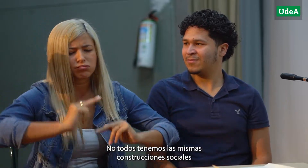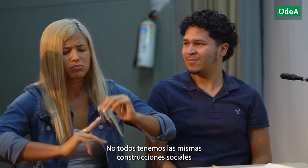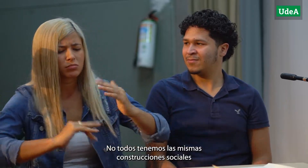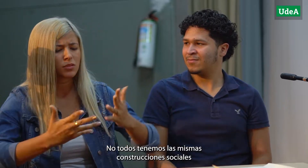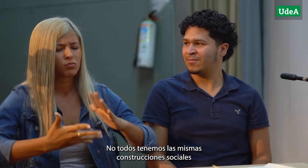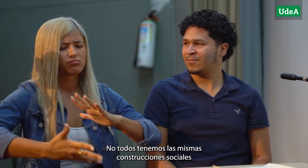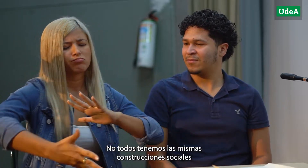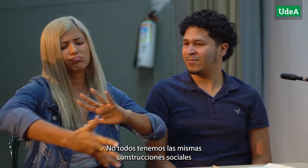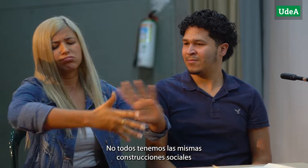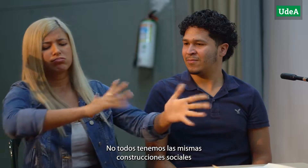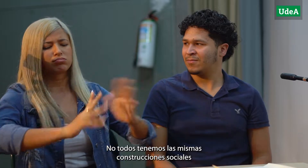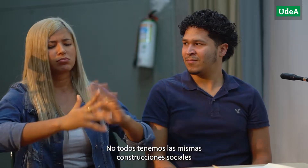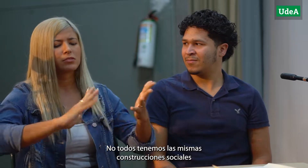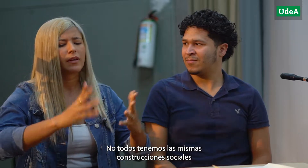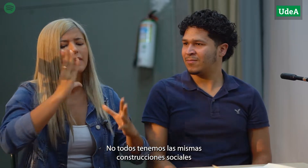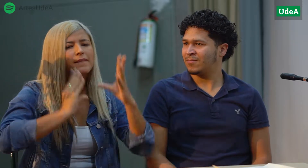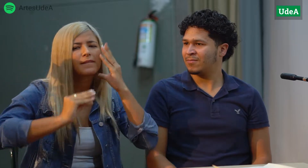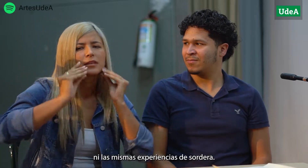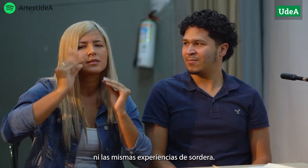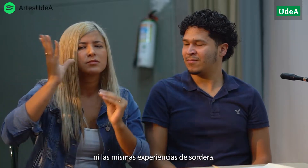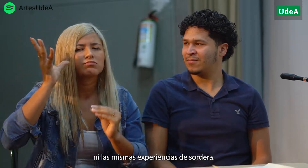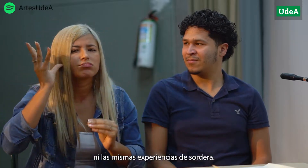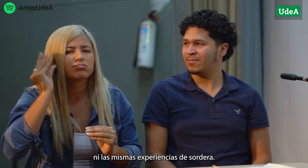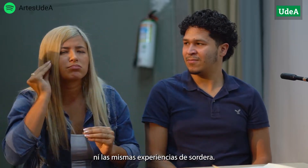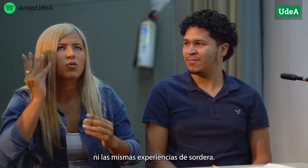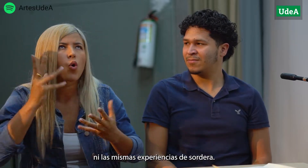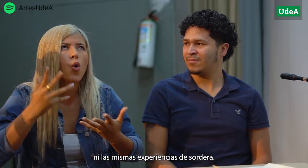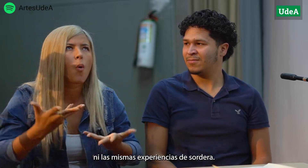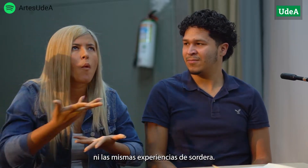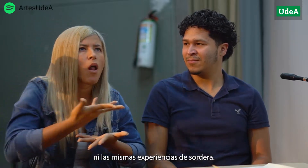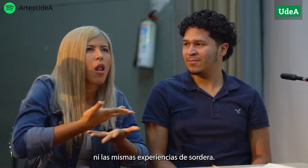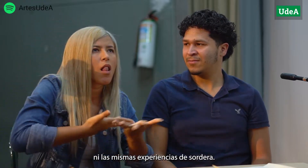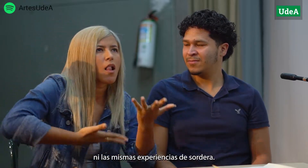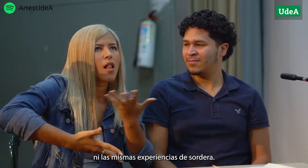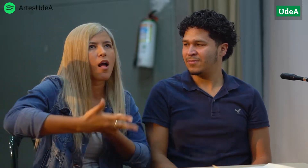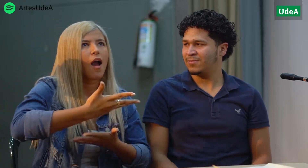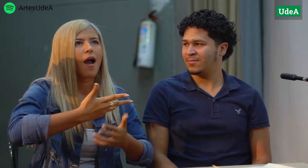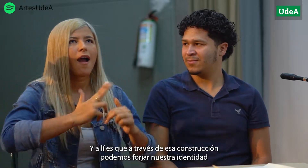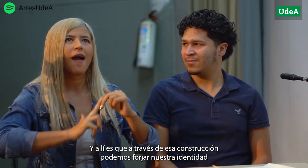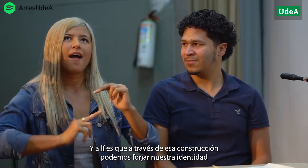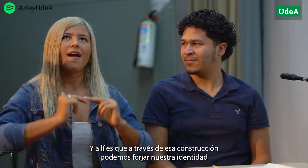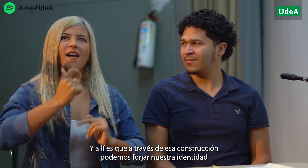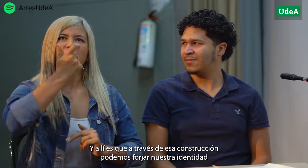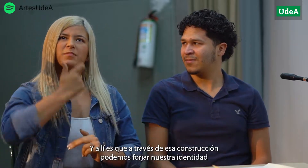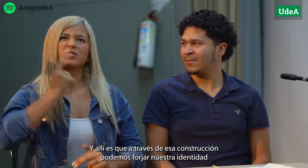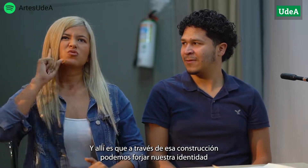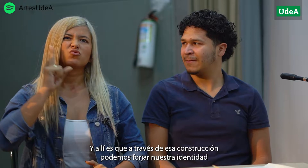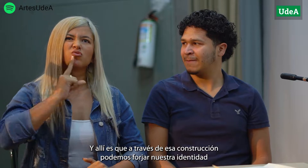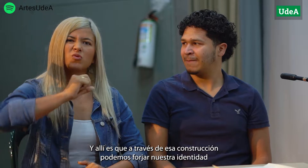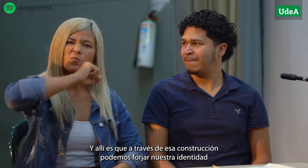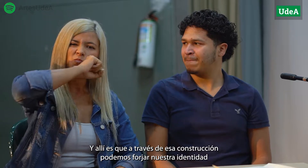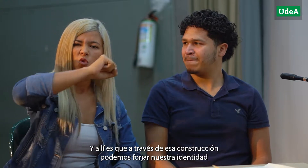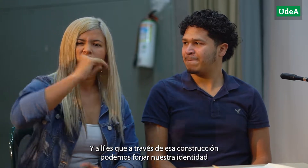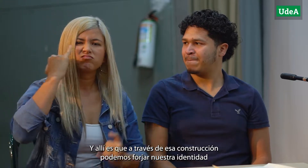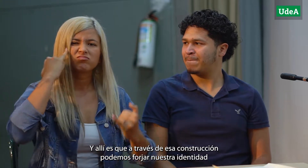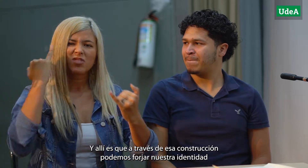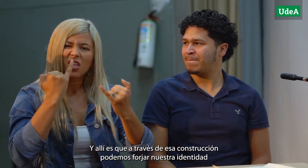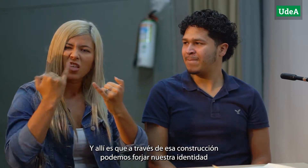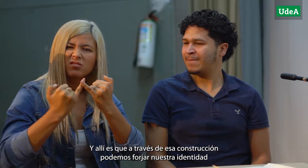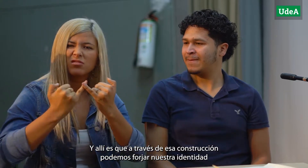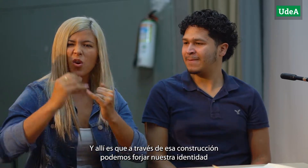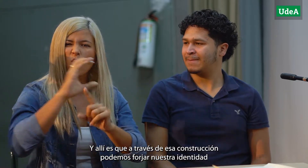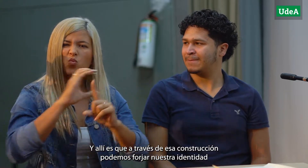tenemos las mismas construcciones sociales ni las mismas experiencias de sordera. Y allí es que a través de esa